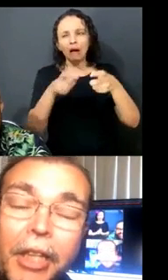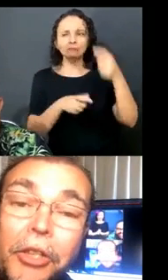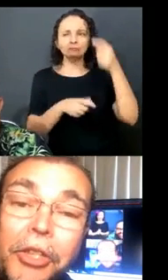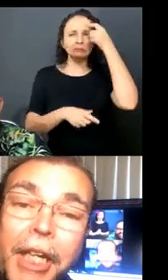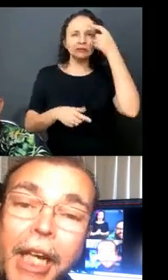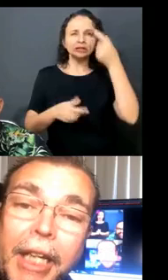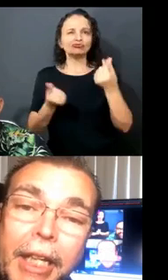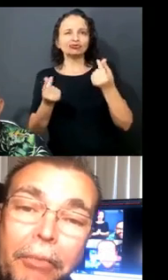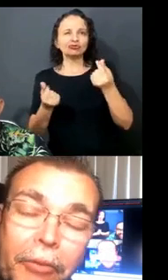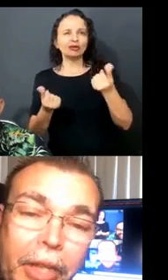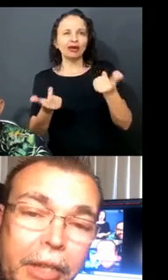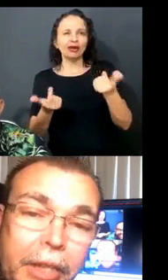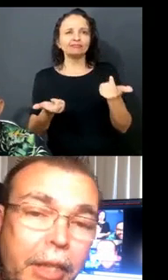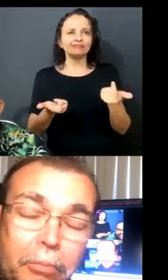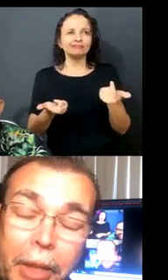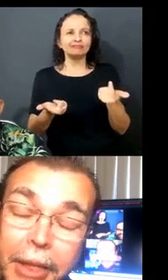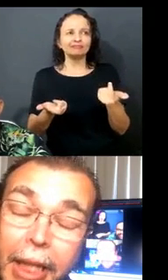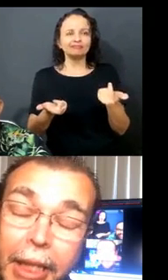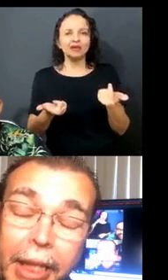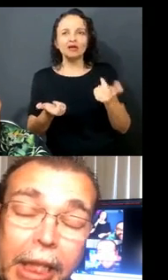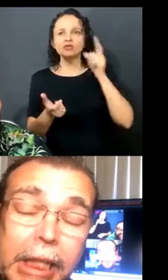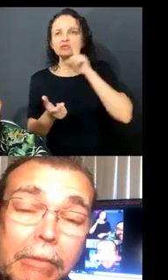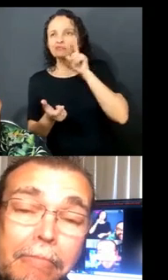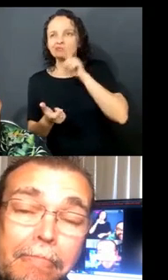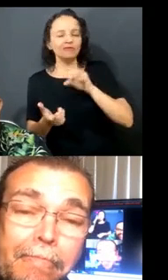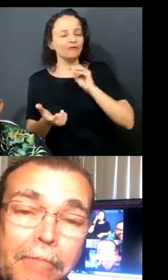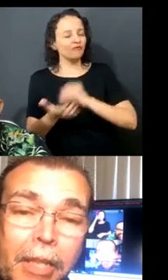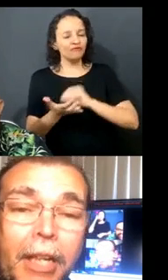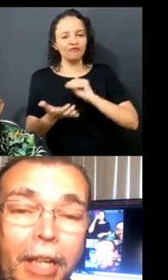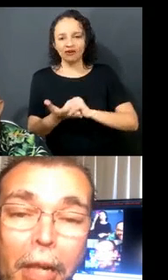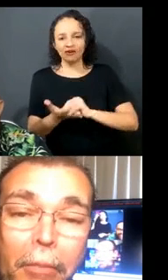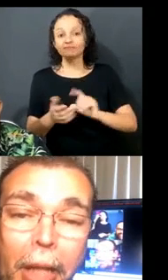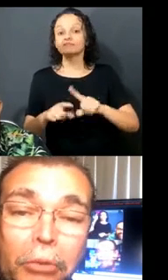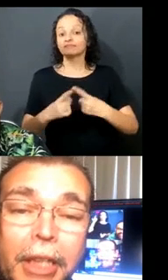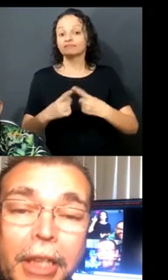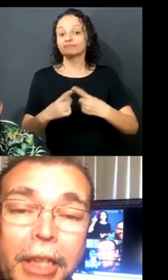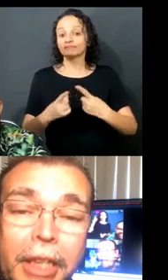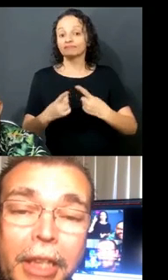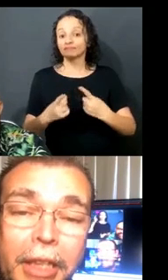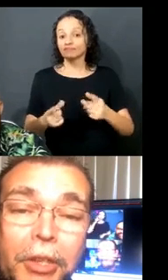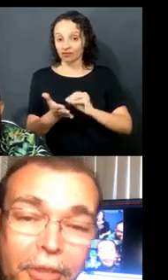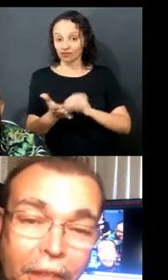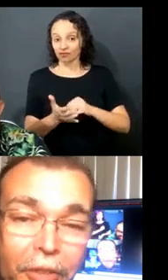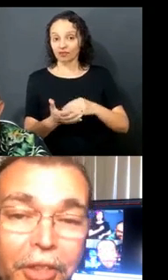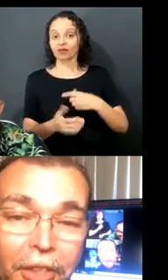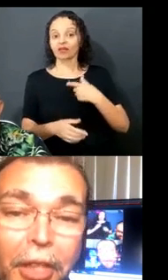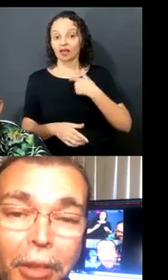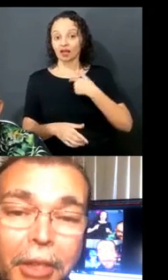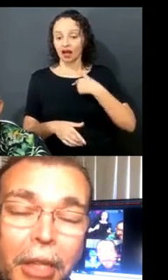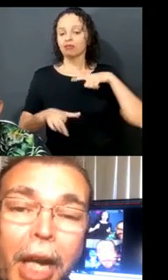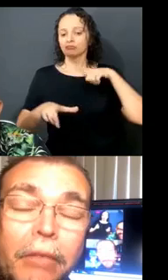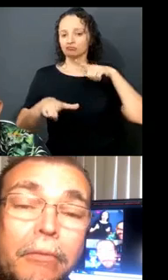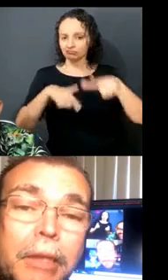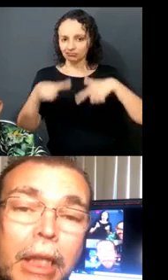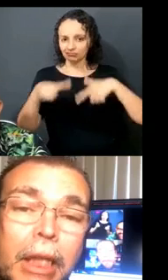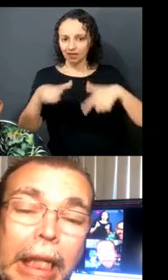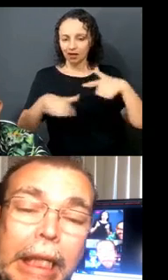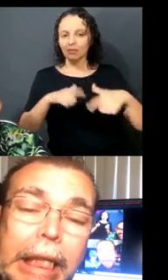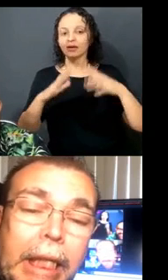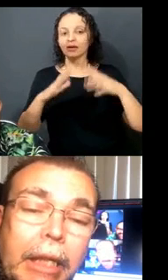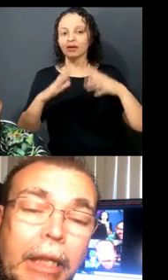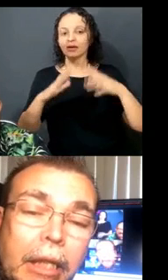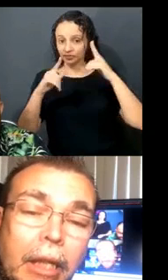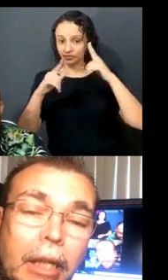não. Entendi. Então, eu cheguei aqui para plantar igreja. Eu trabalho com igrejas com propósito, né? Vocês